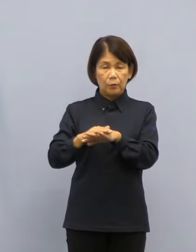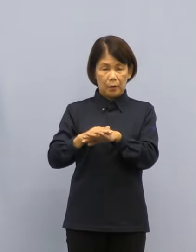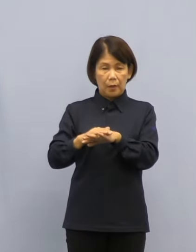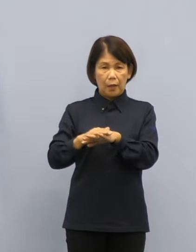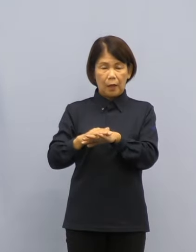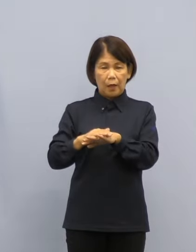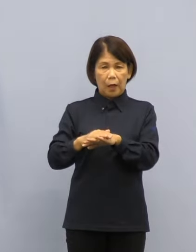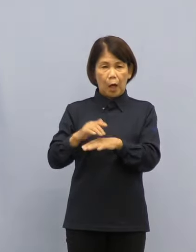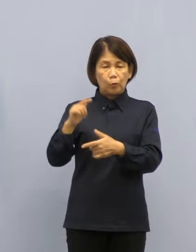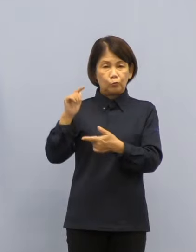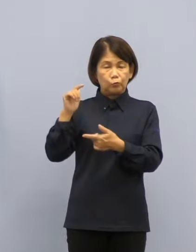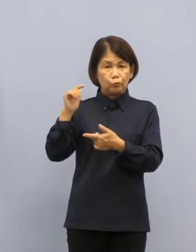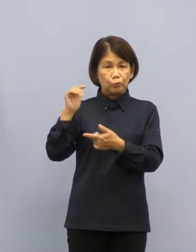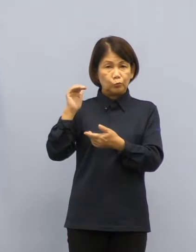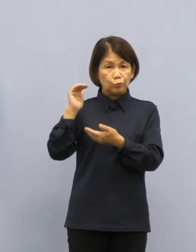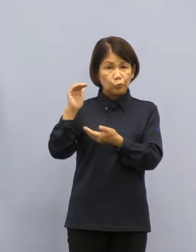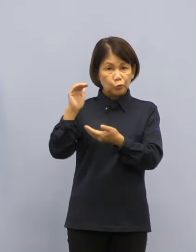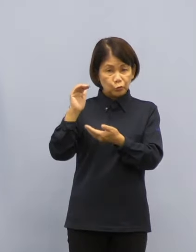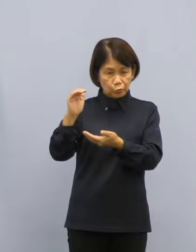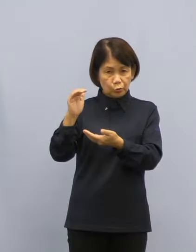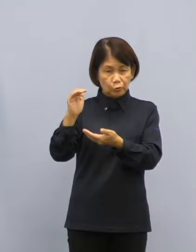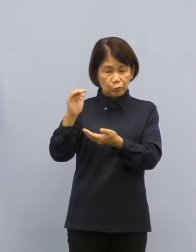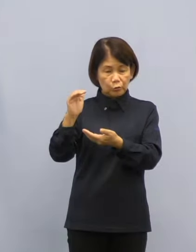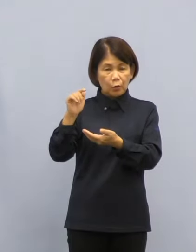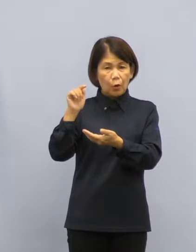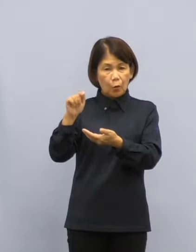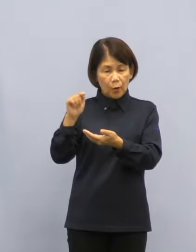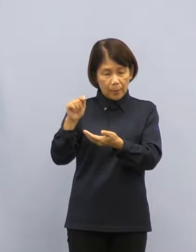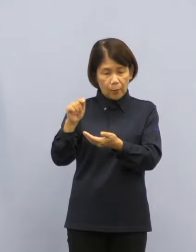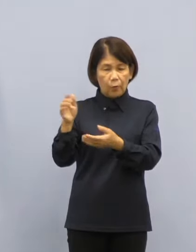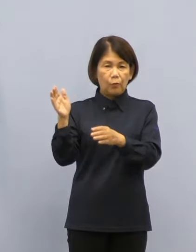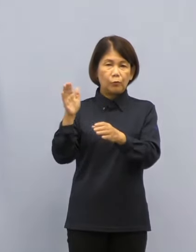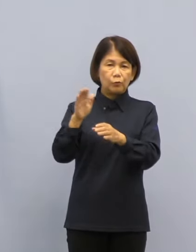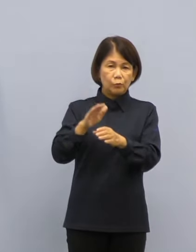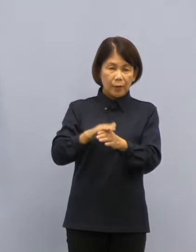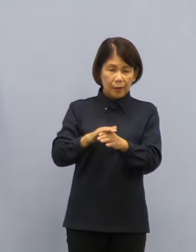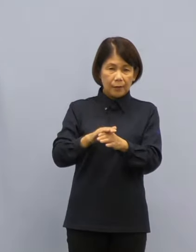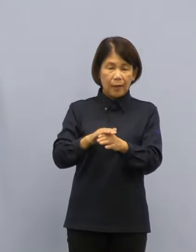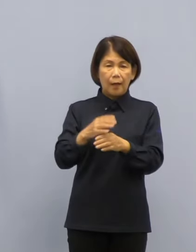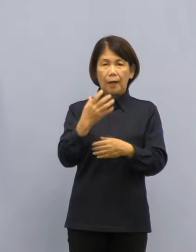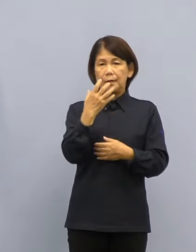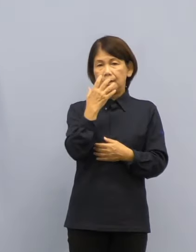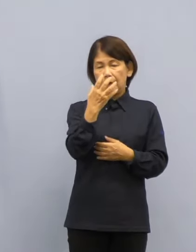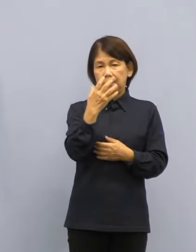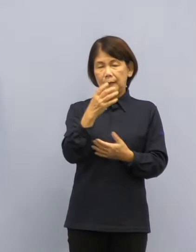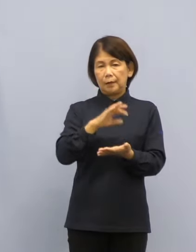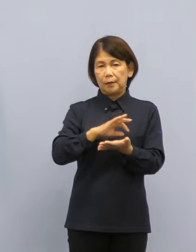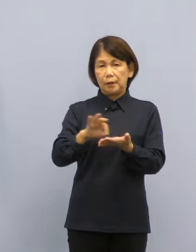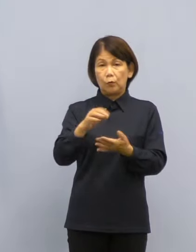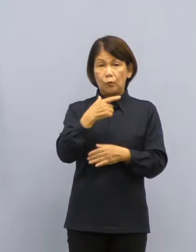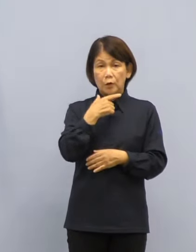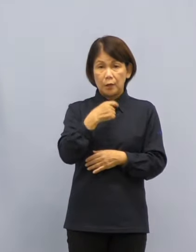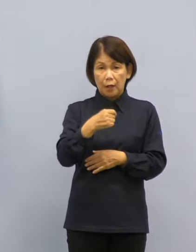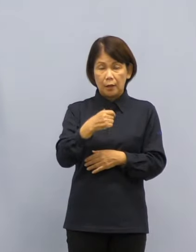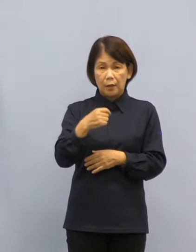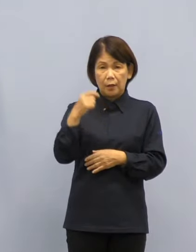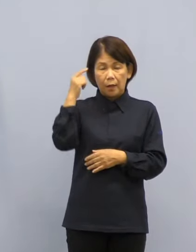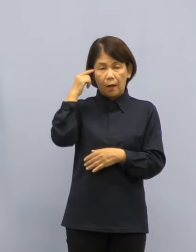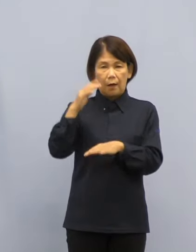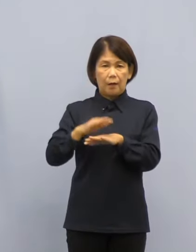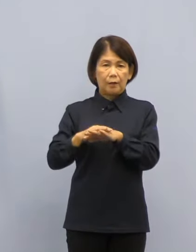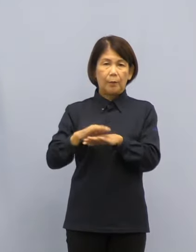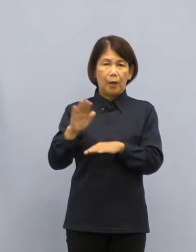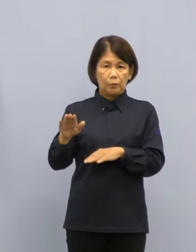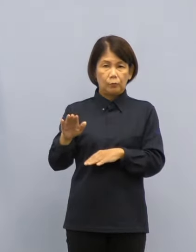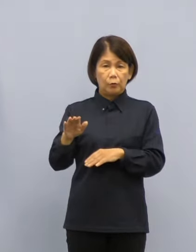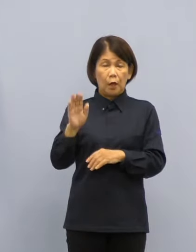つ加味した上新幹線というのを考えている方もおられまして、 まあ、平田君言うと2024問題ご承知